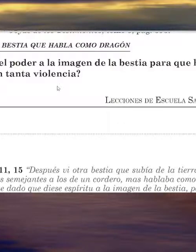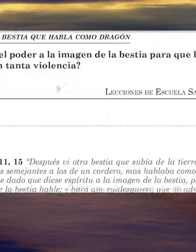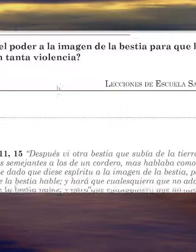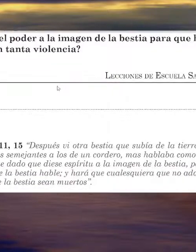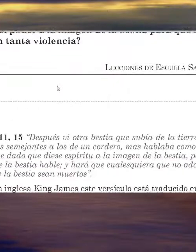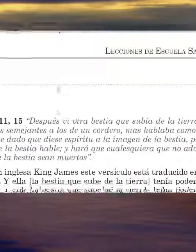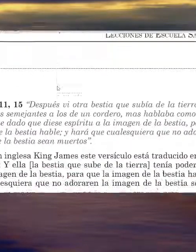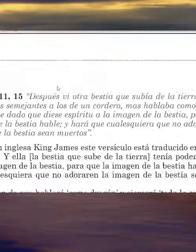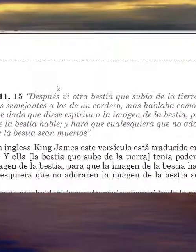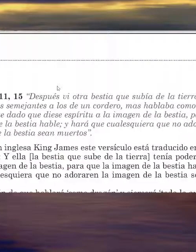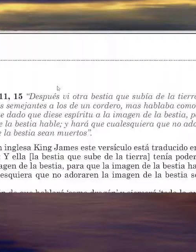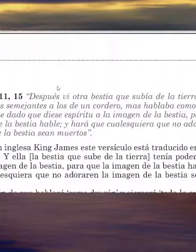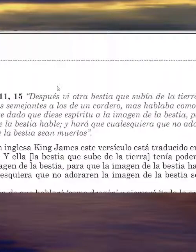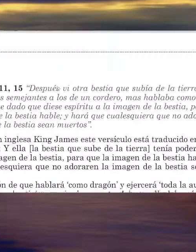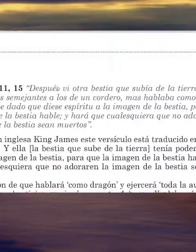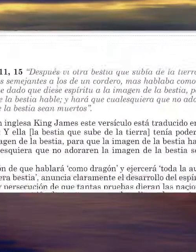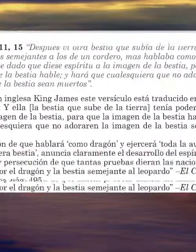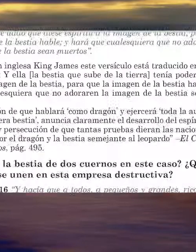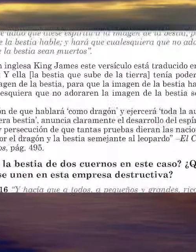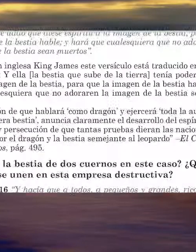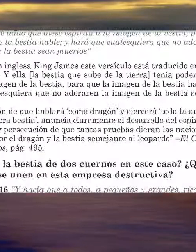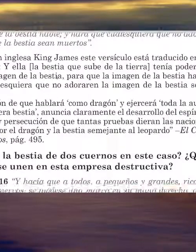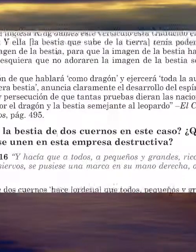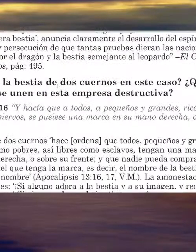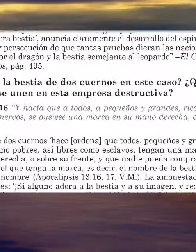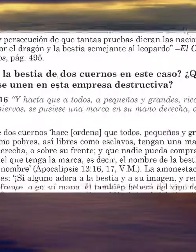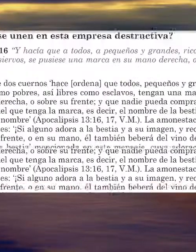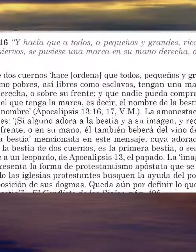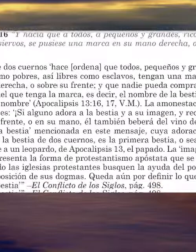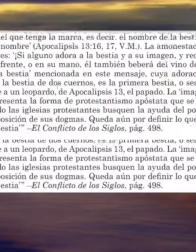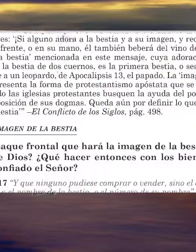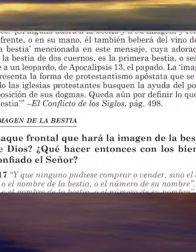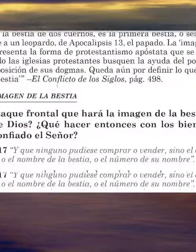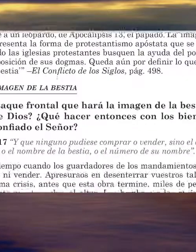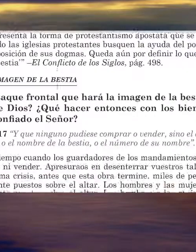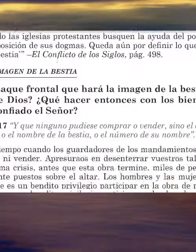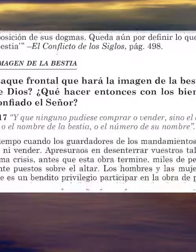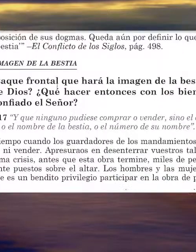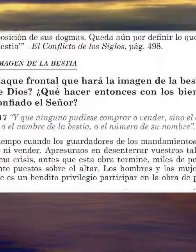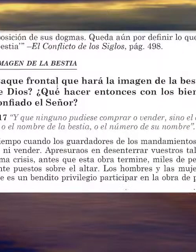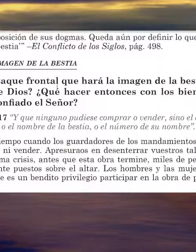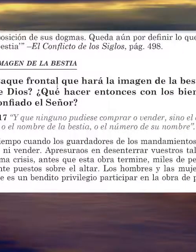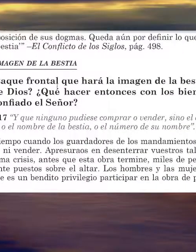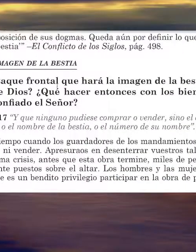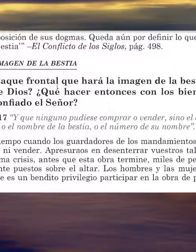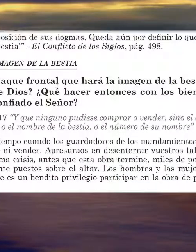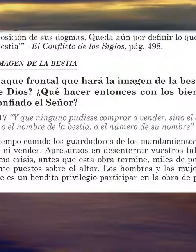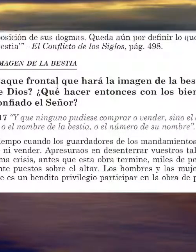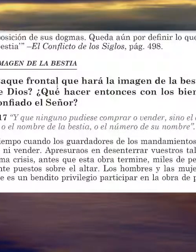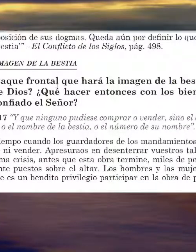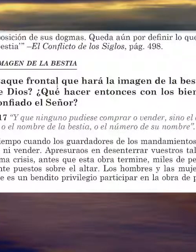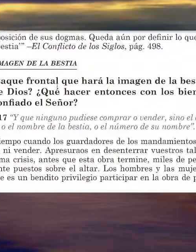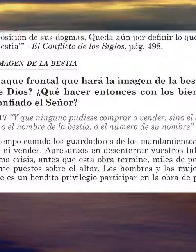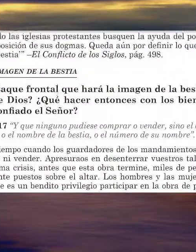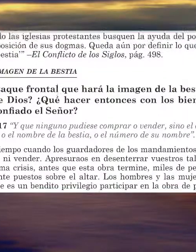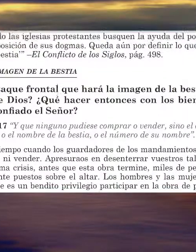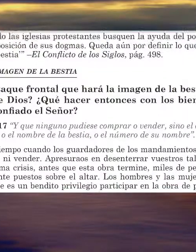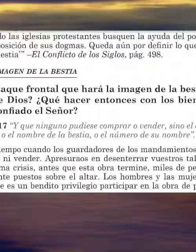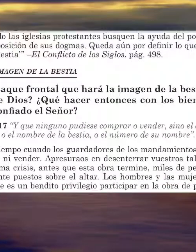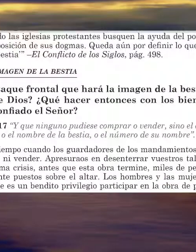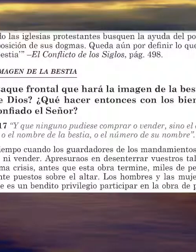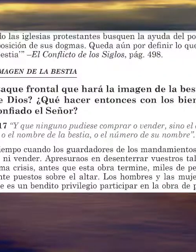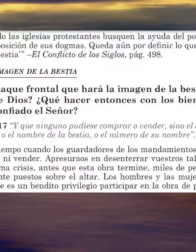estamos tratando en esas lecciones. Siguiendo adelante, tenemos un otro subtítulo